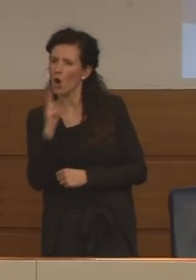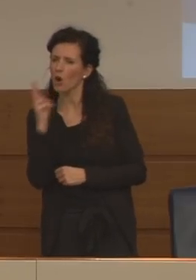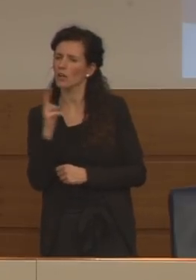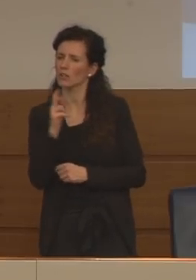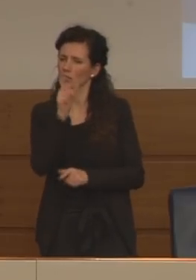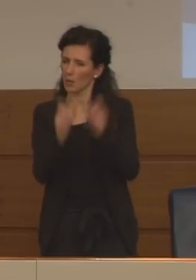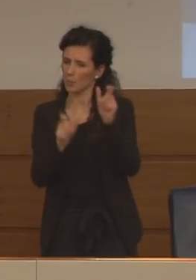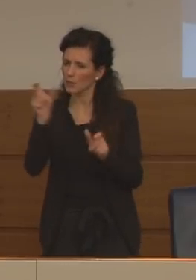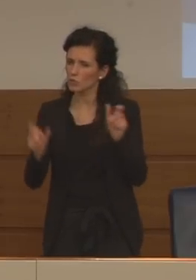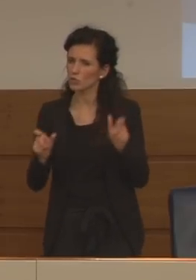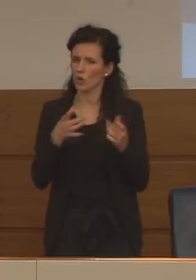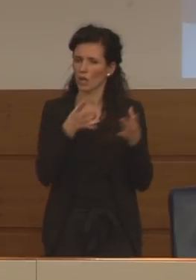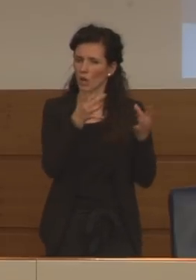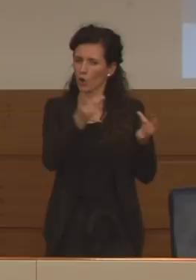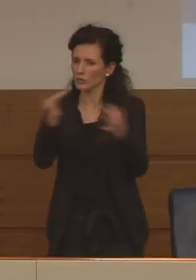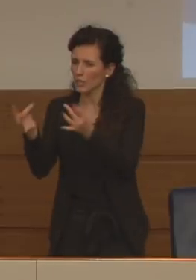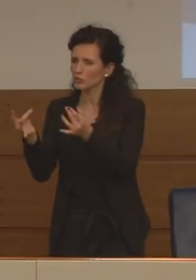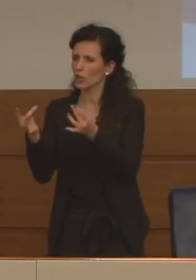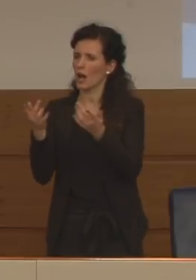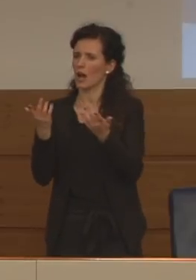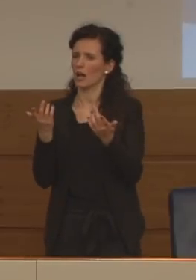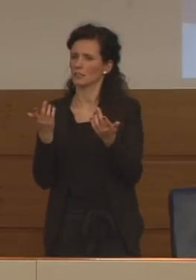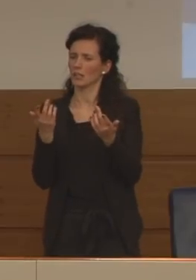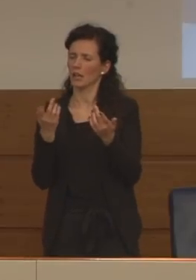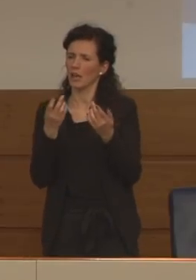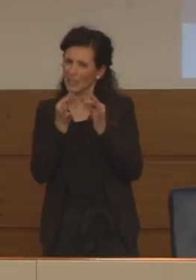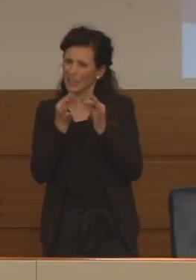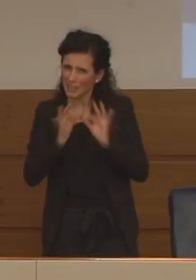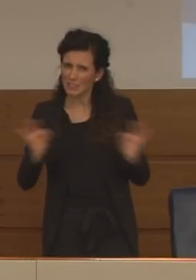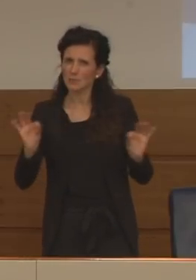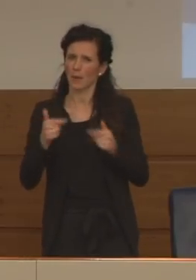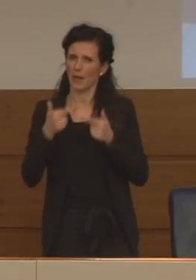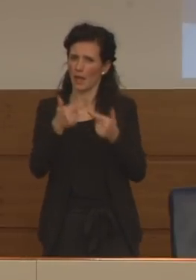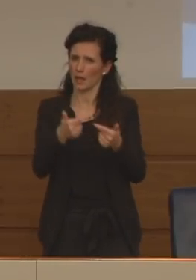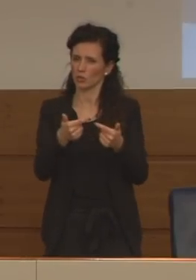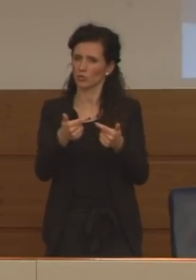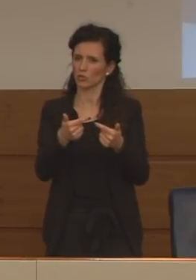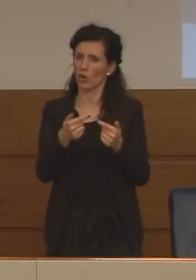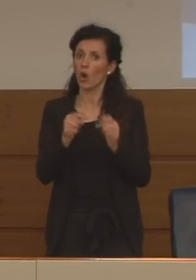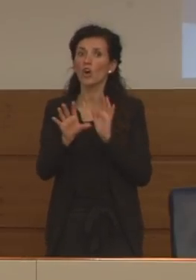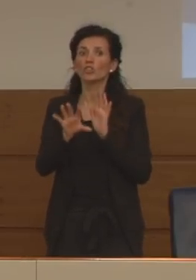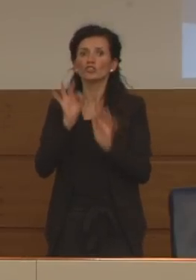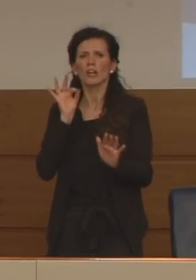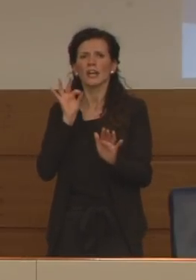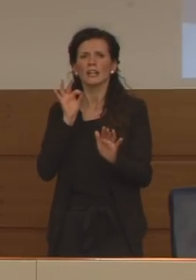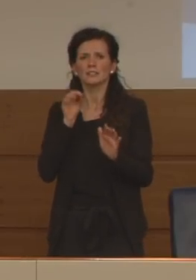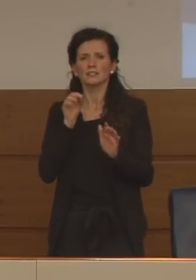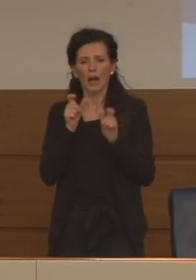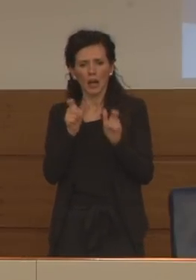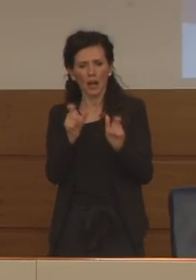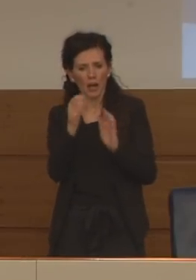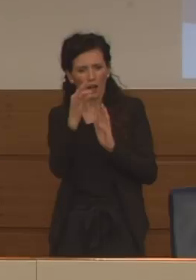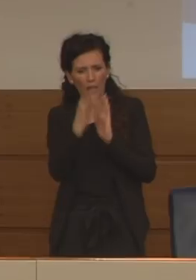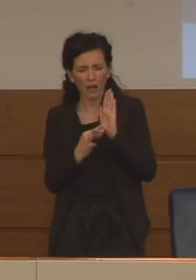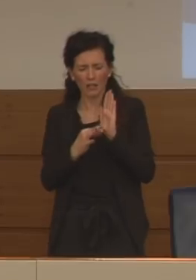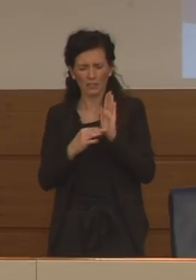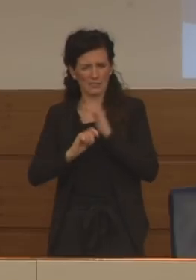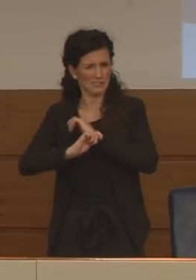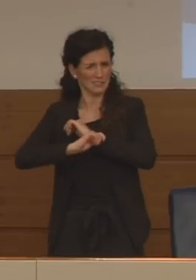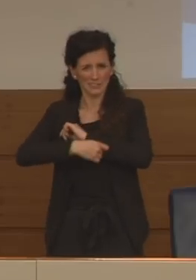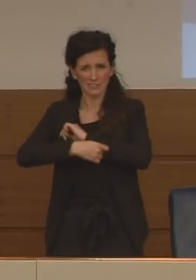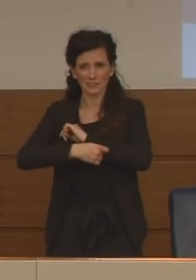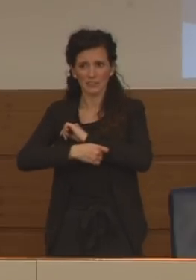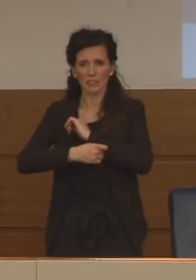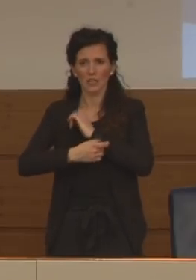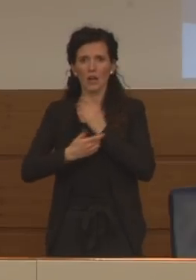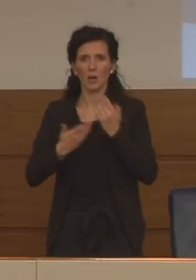contagiati sono stati contagiati della assumere delle decisioni così rigide draconiane che riguardano